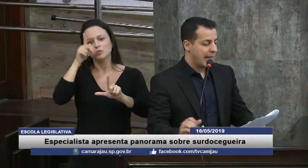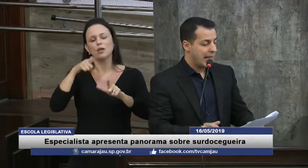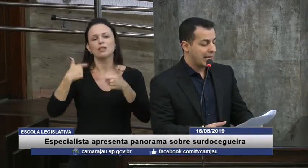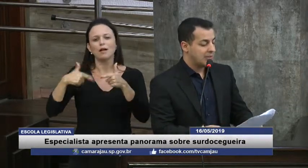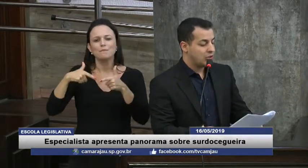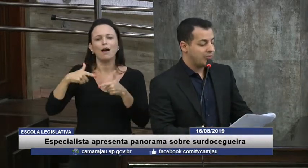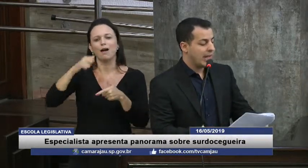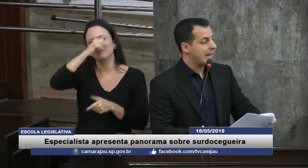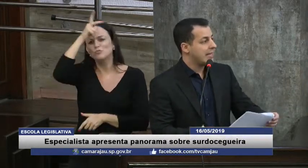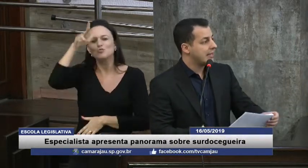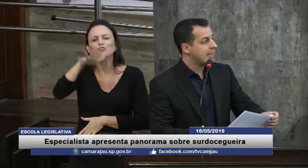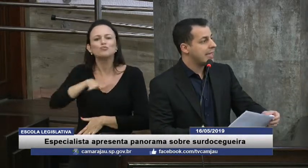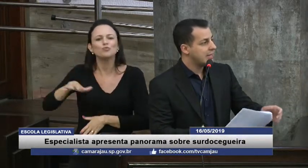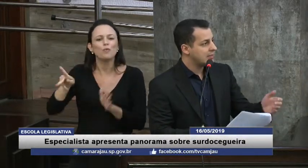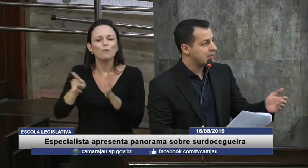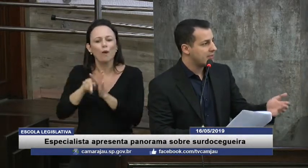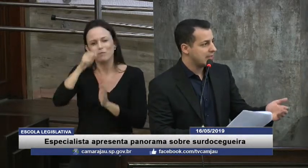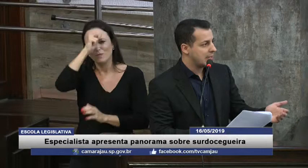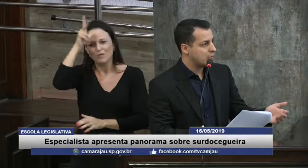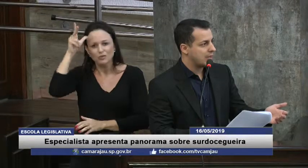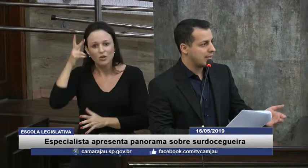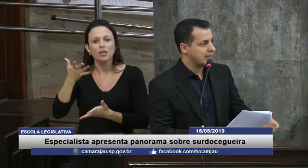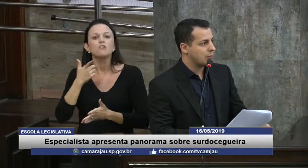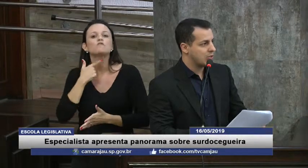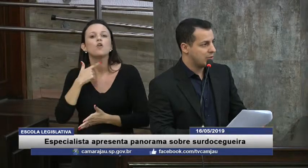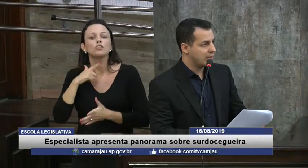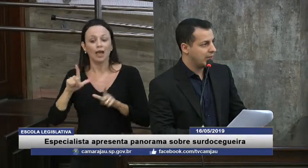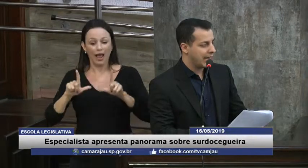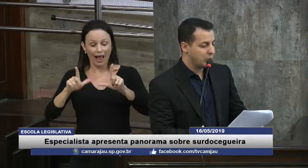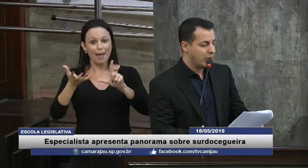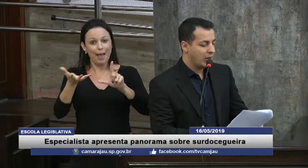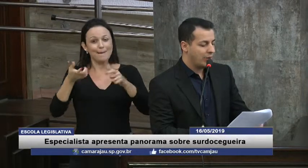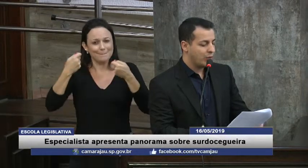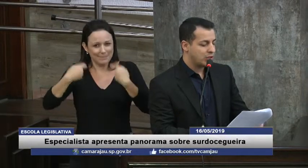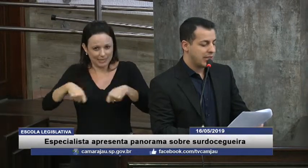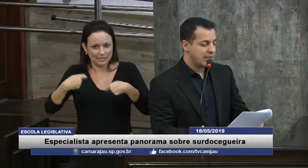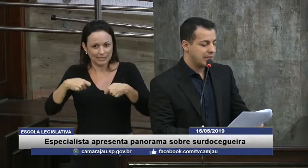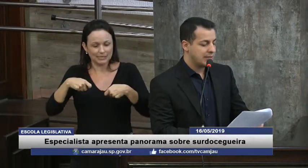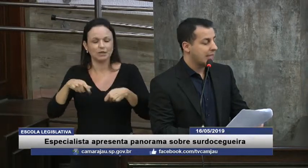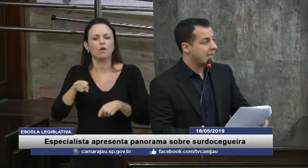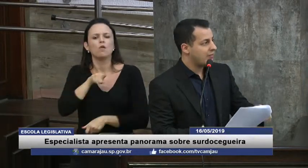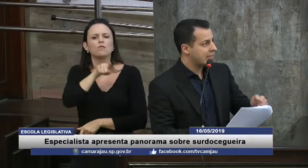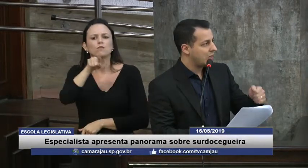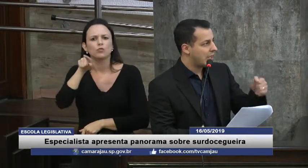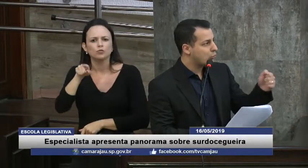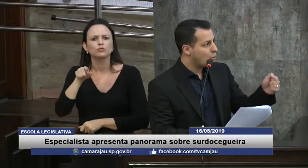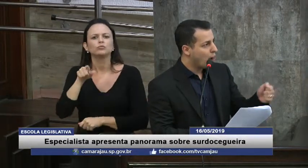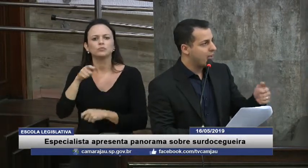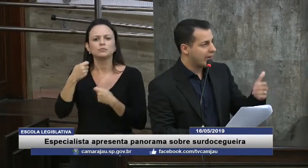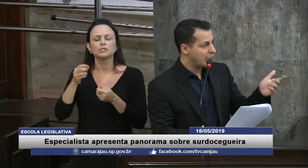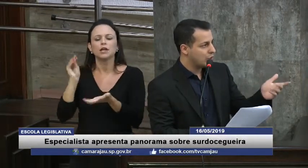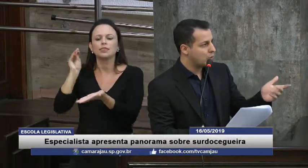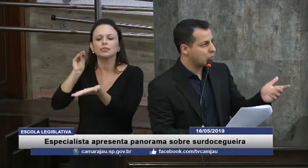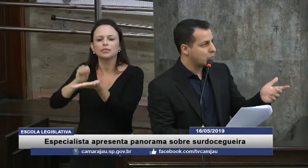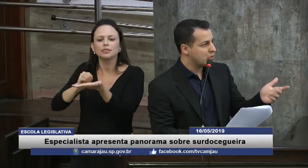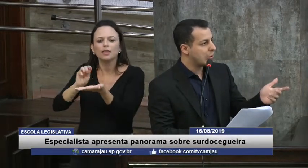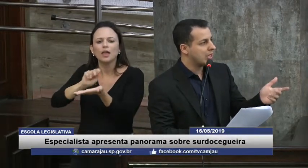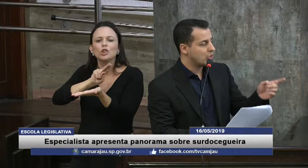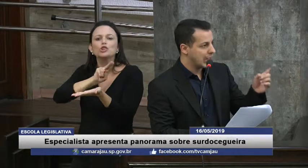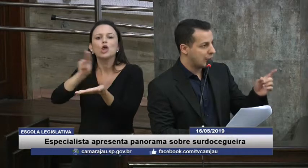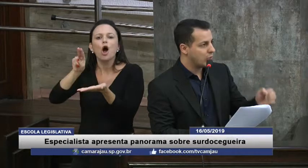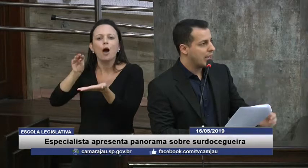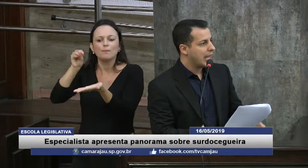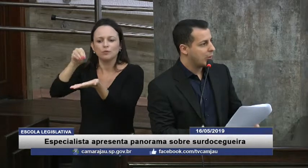municipais. Aqueles que tiverem interesse em fazer a solicitação do certificado, vocês devem deixar o nome, eu acredito que todos